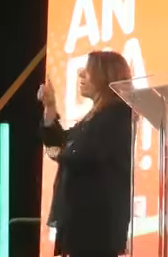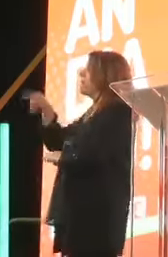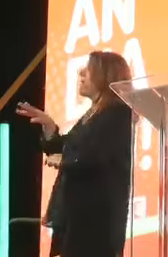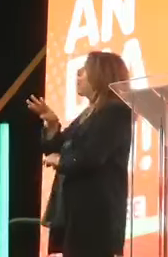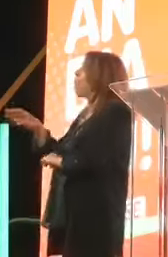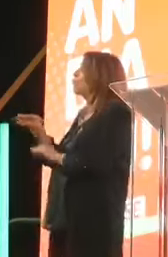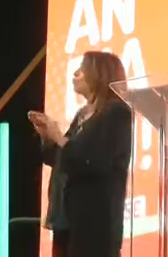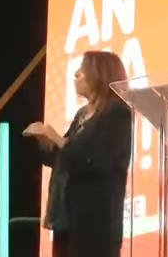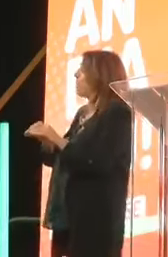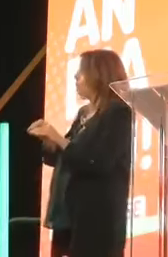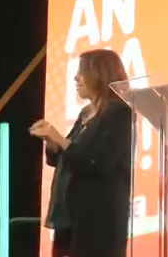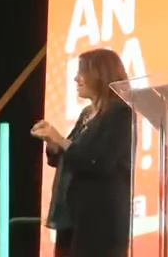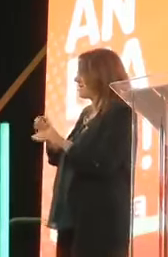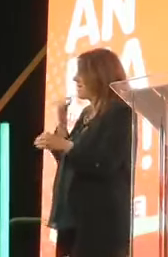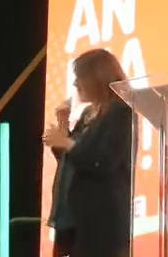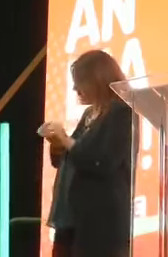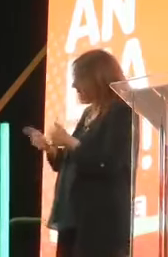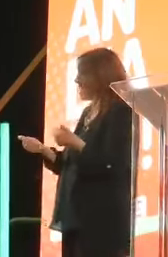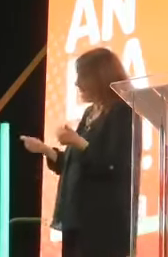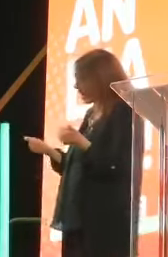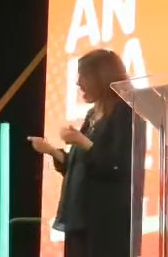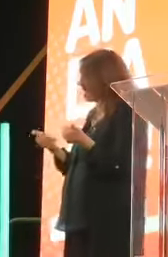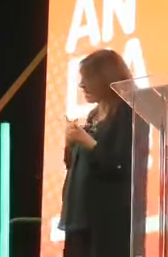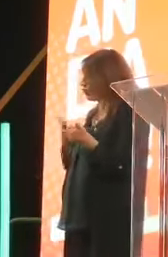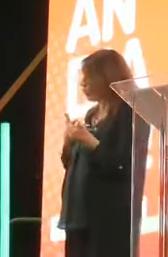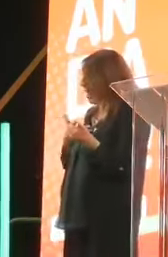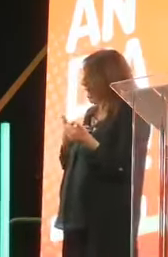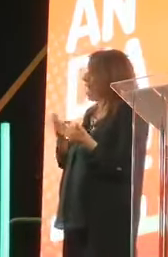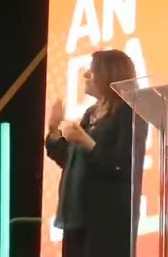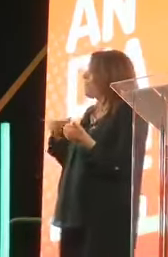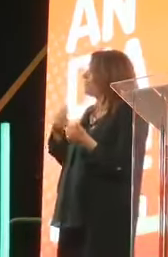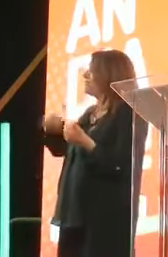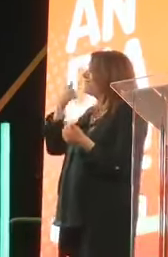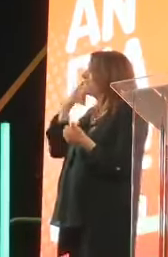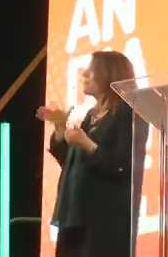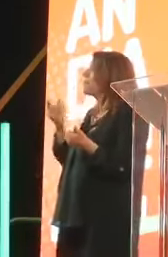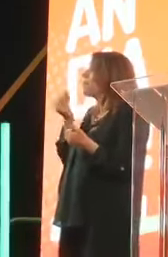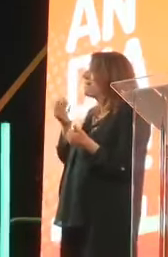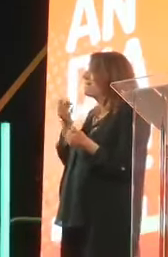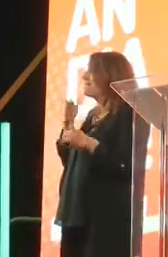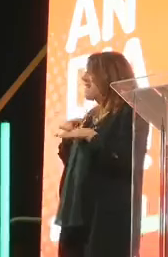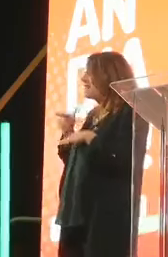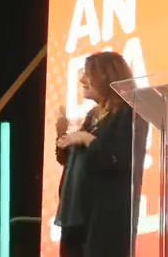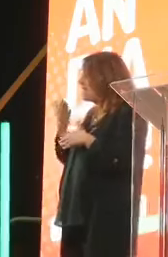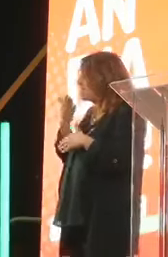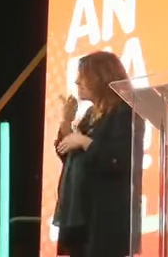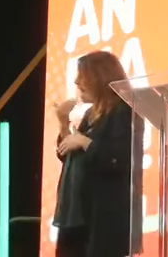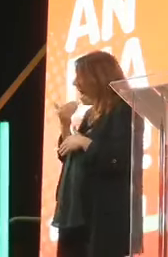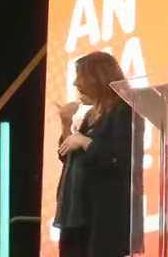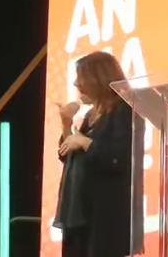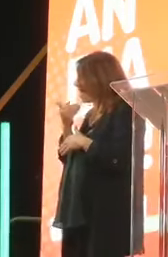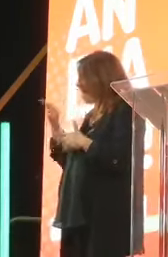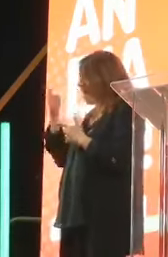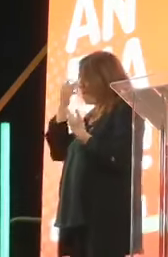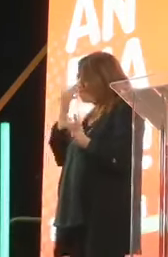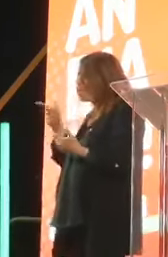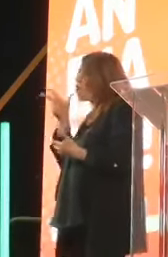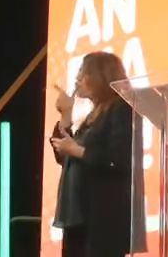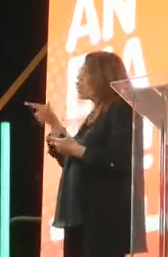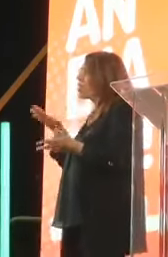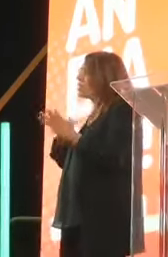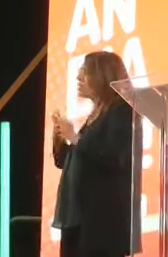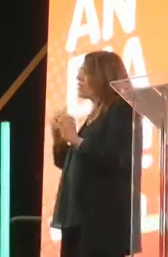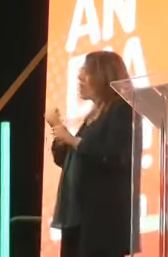la differenza. Fa la differenza anche perché sappiamo che dove mancano quei servizi, purtroppo, le donne